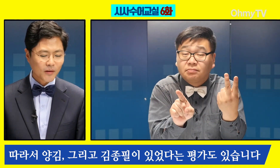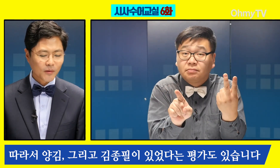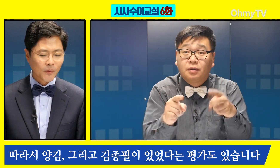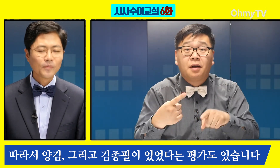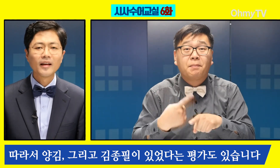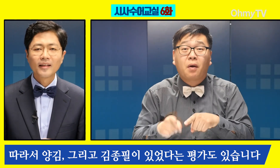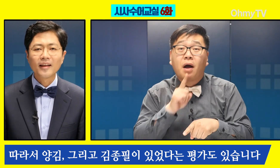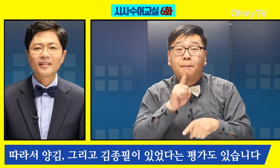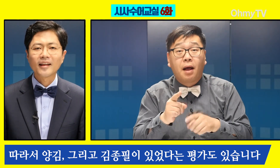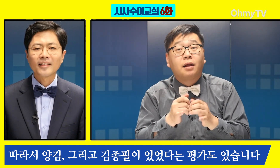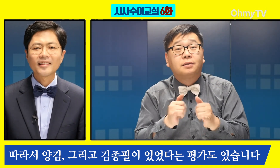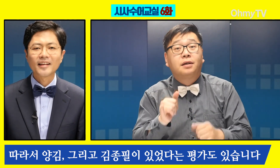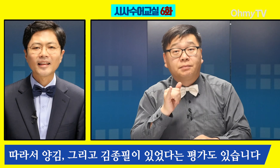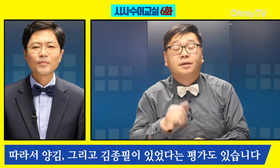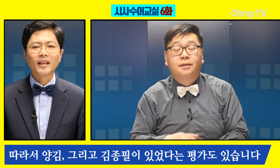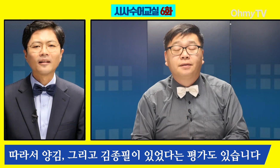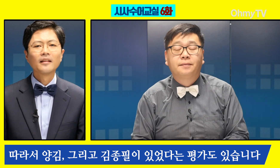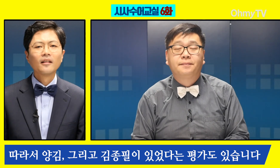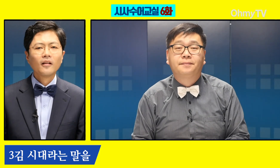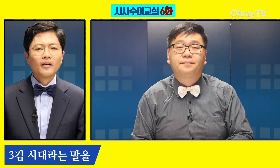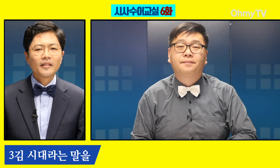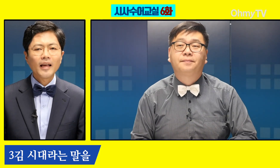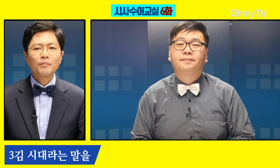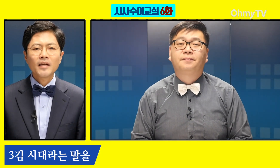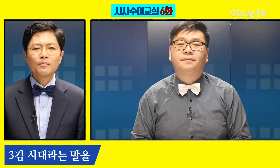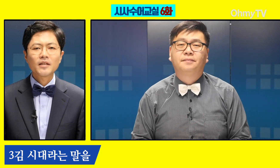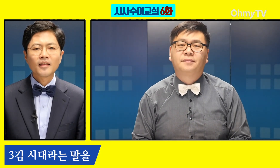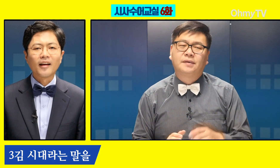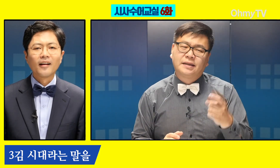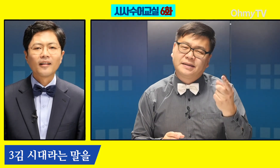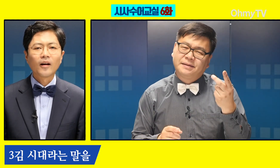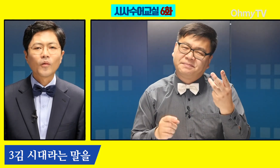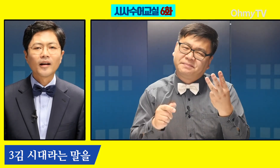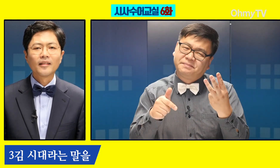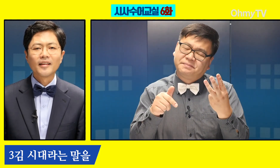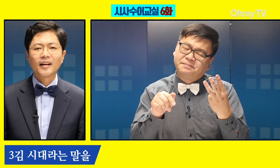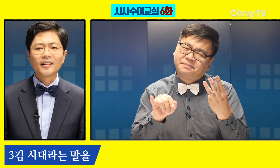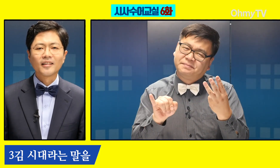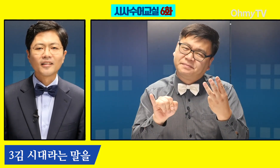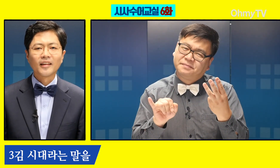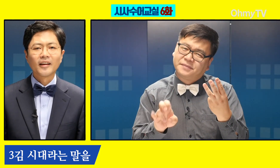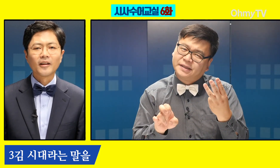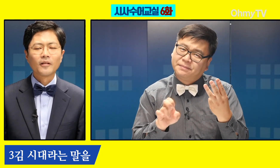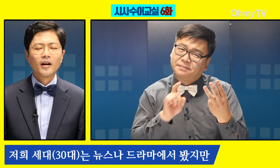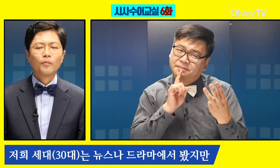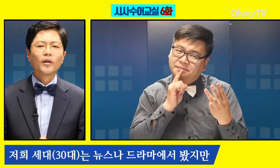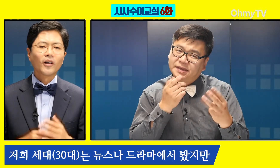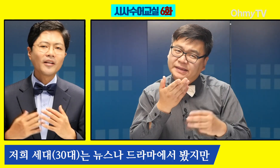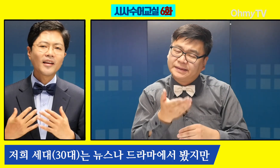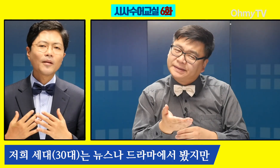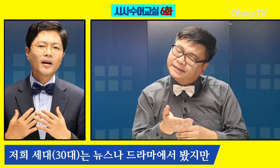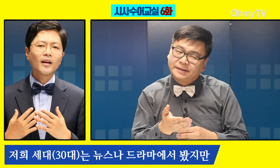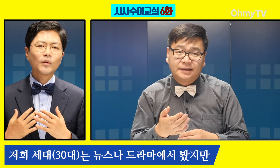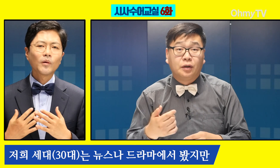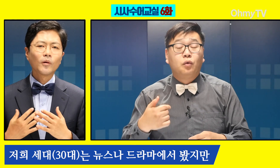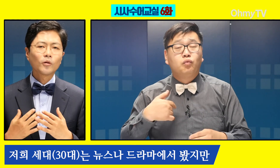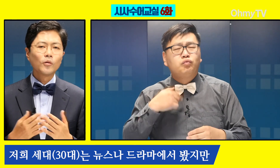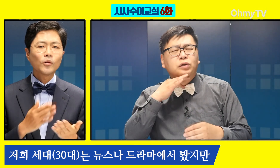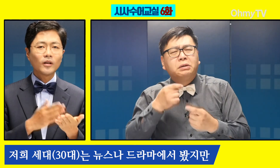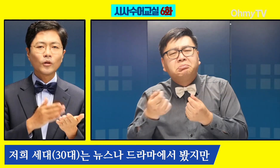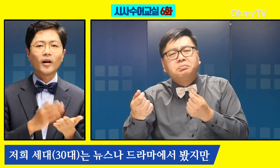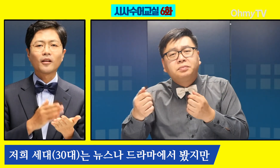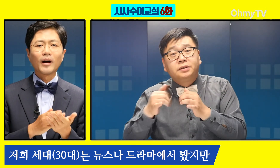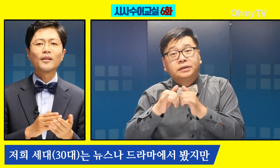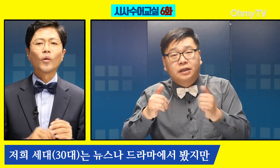하시는 분들도 계시는 게 사실이긴 합니다. 삼김 시대라고 하는 이야기를 들을 때 저희 세대만 해도